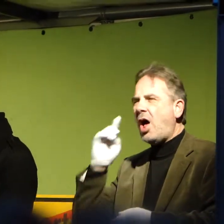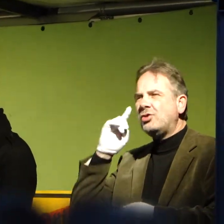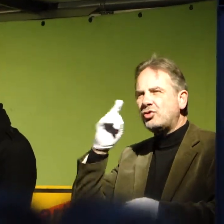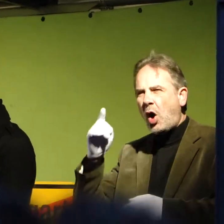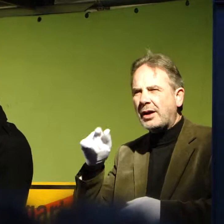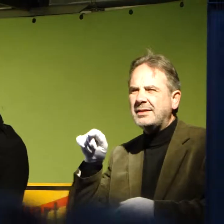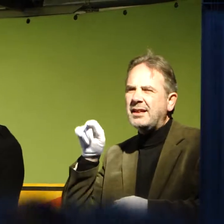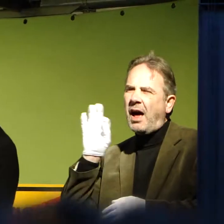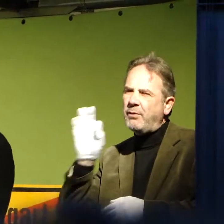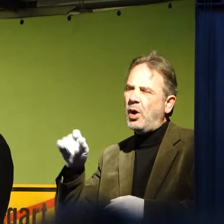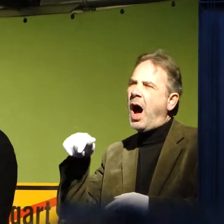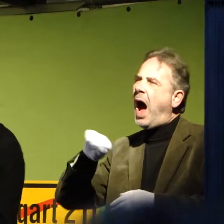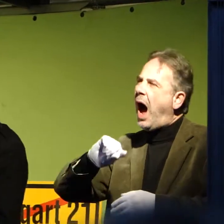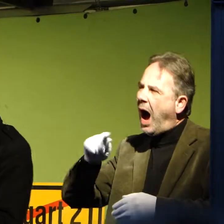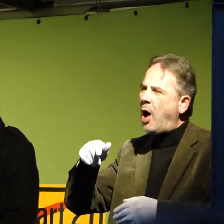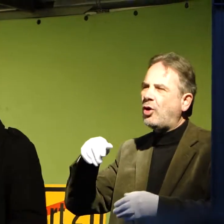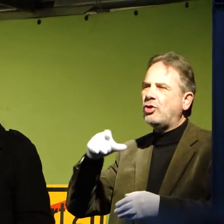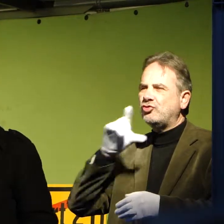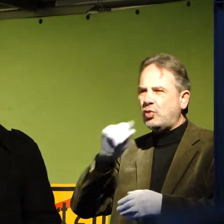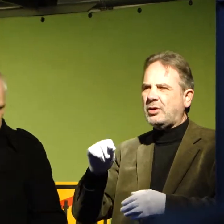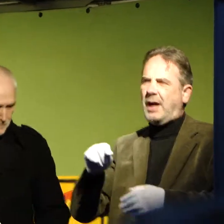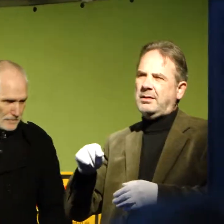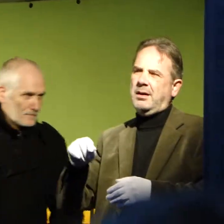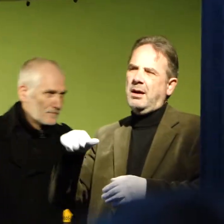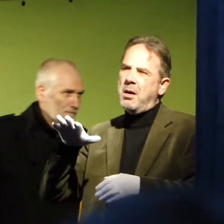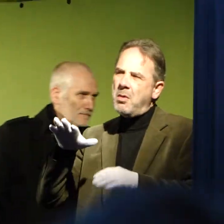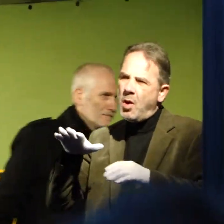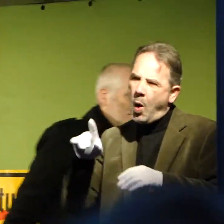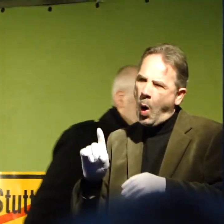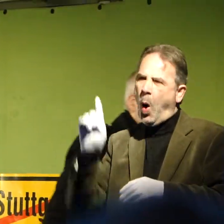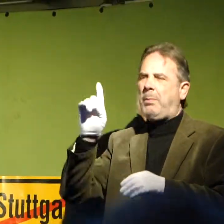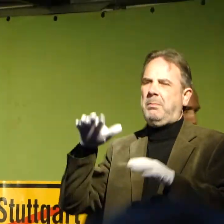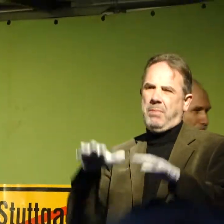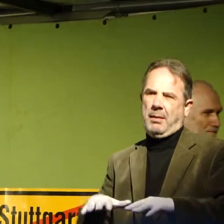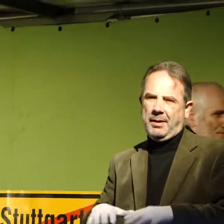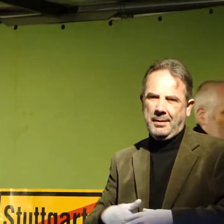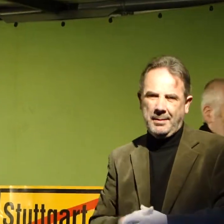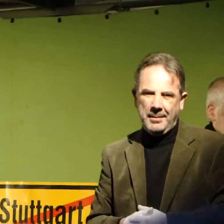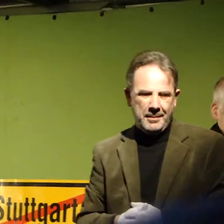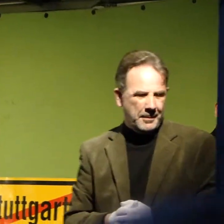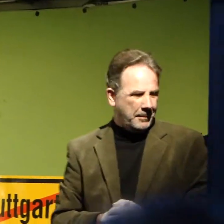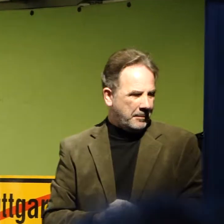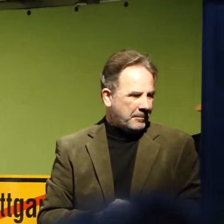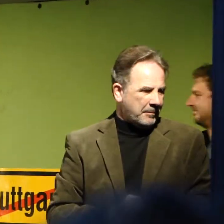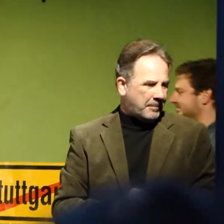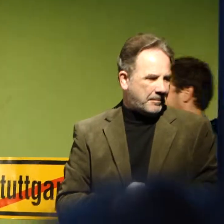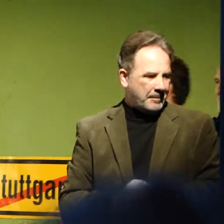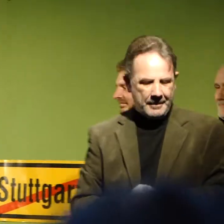gemacht wird. Oben bleiben. Oh.